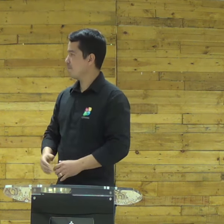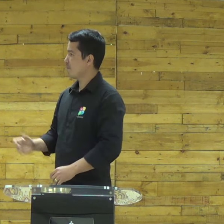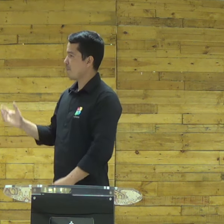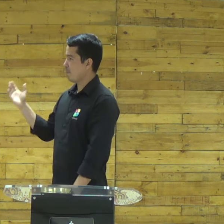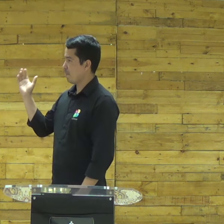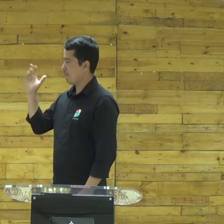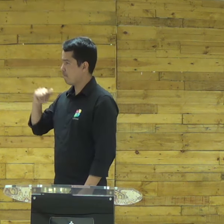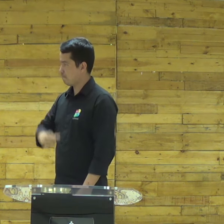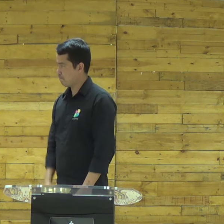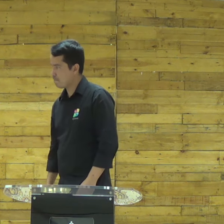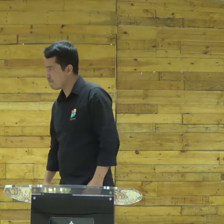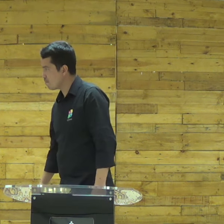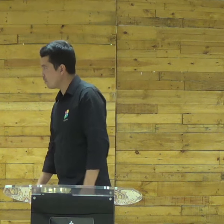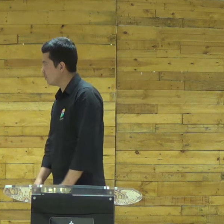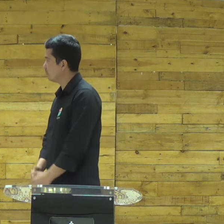é pode